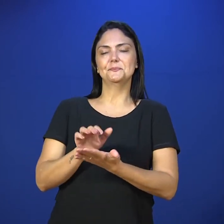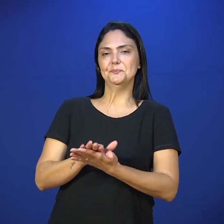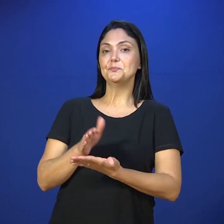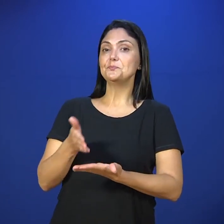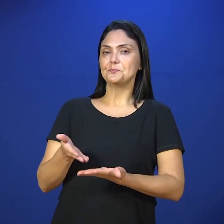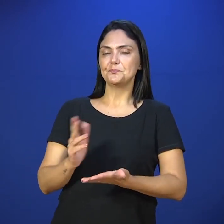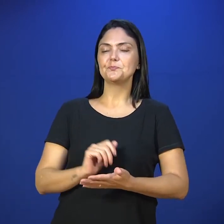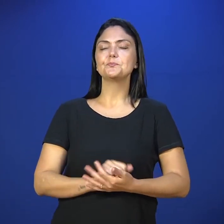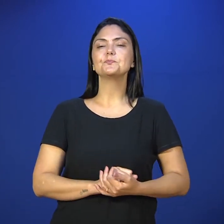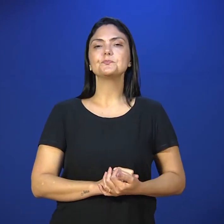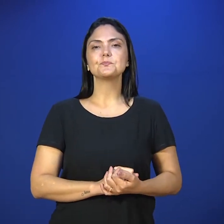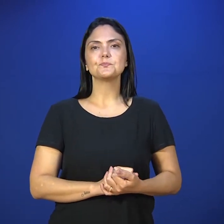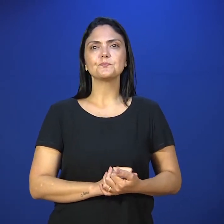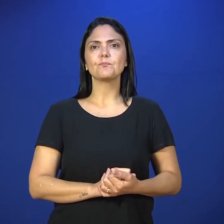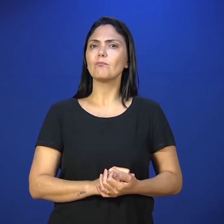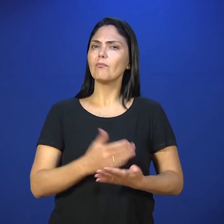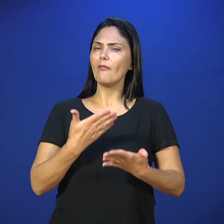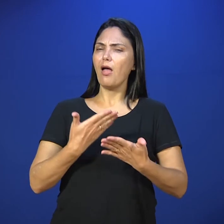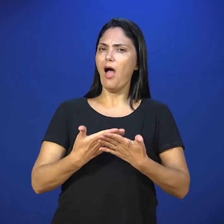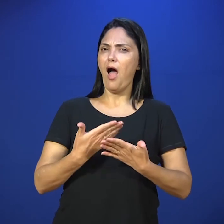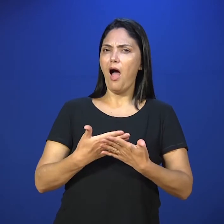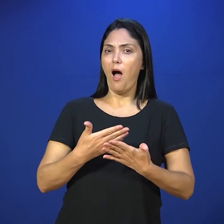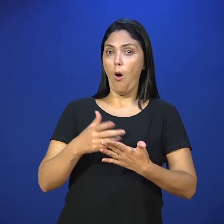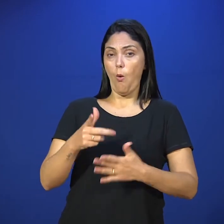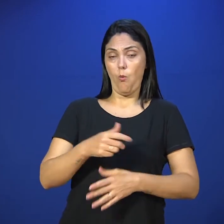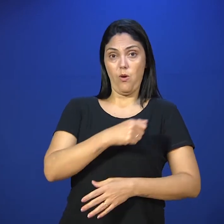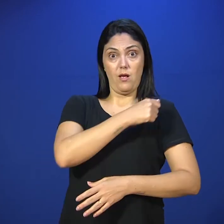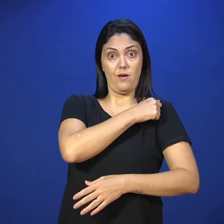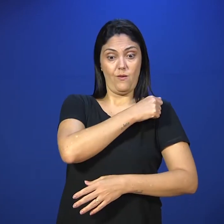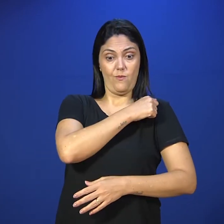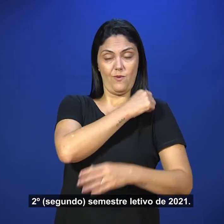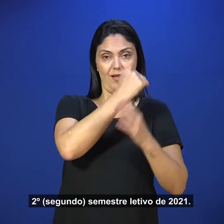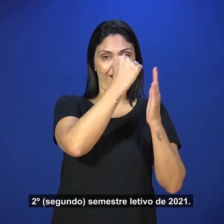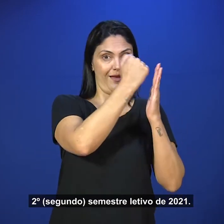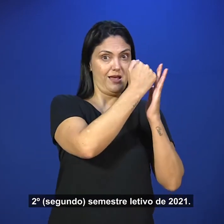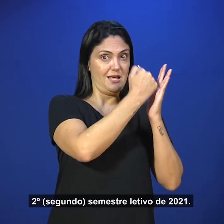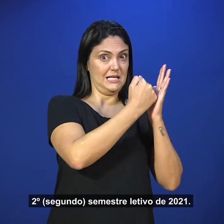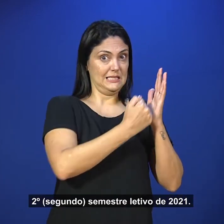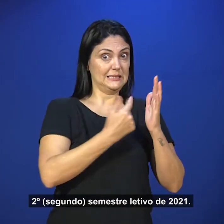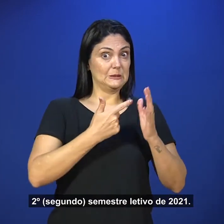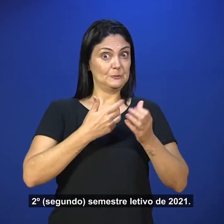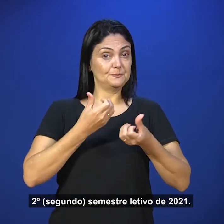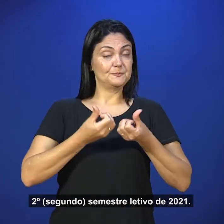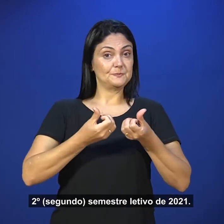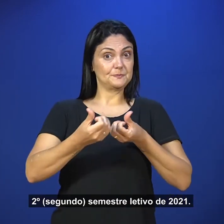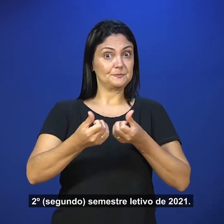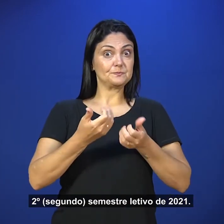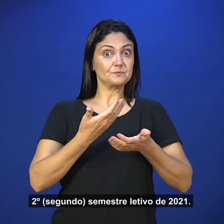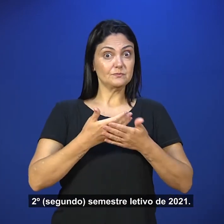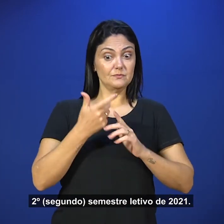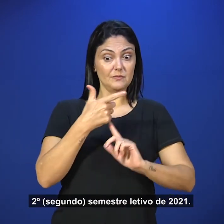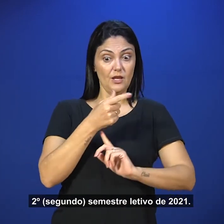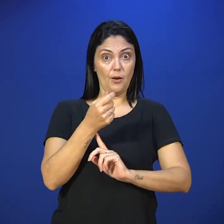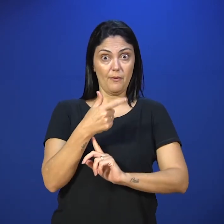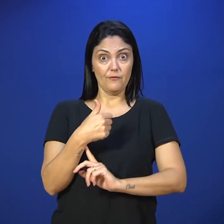multa. 18. As aulas dos candidatos classificados e matriculados para o segundo semestre letivo de 2021 iniciam